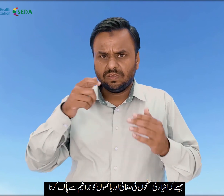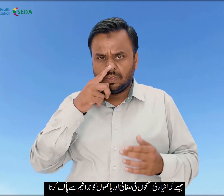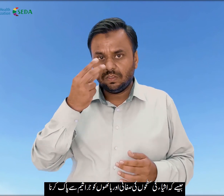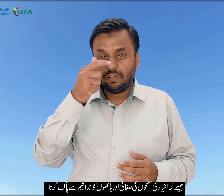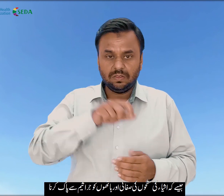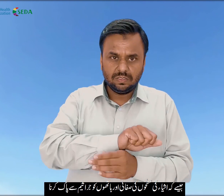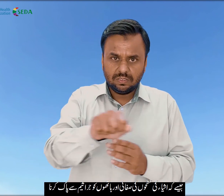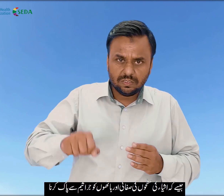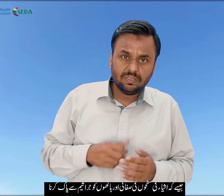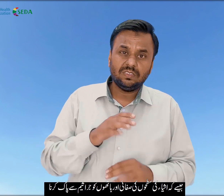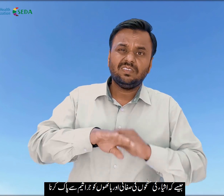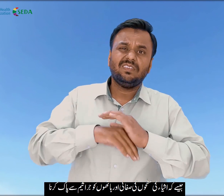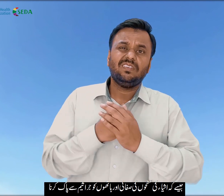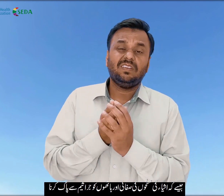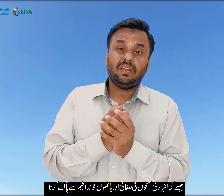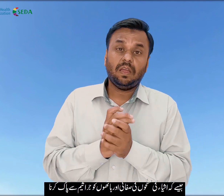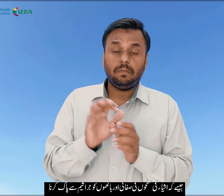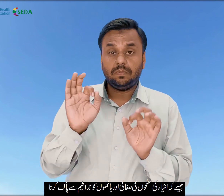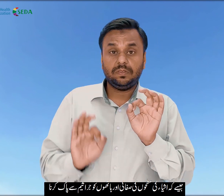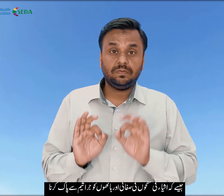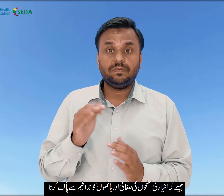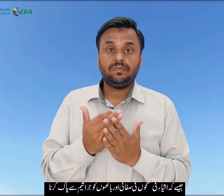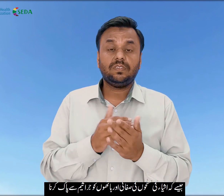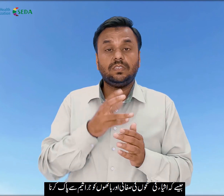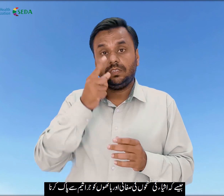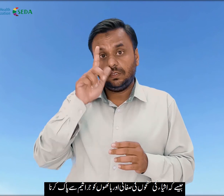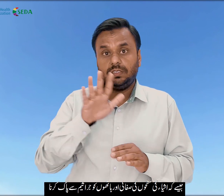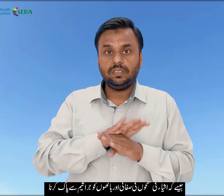کی صفائی اور ہاتھوں کو جراثیم سے پاک کرنا۔